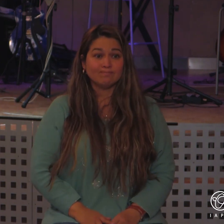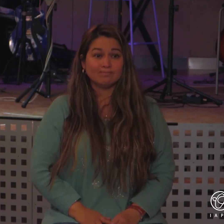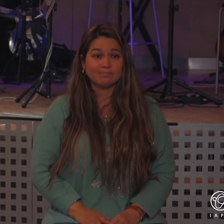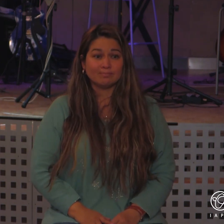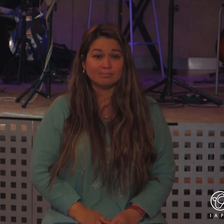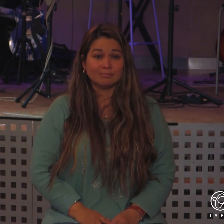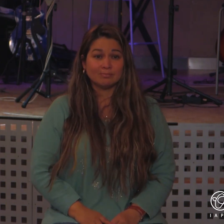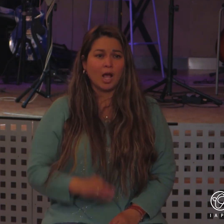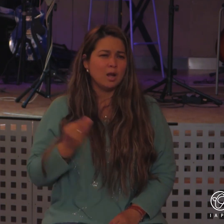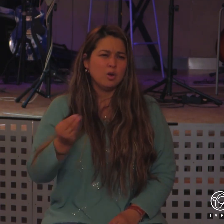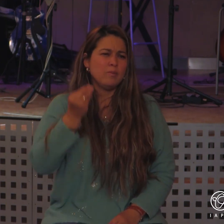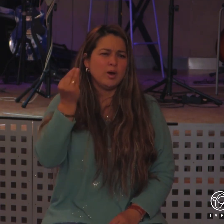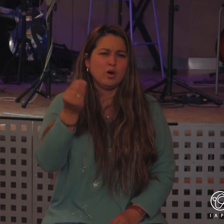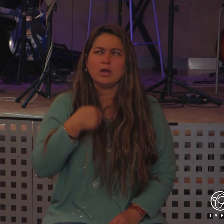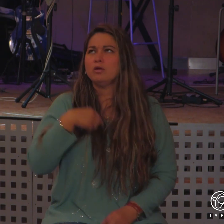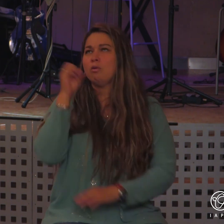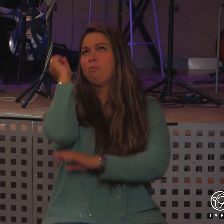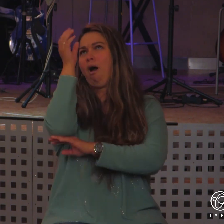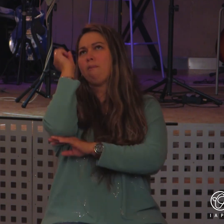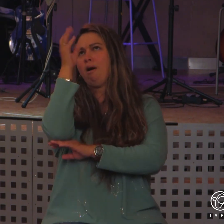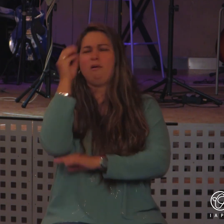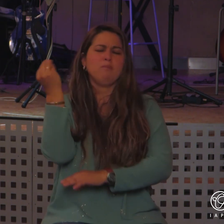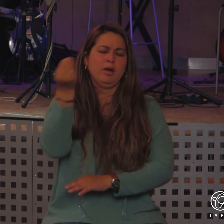yo, fíjate, no es predicar.